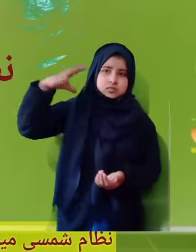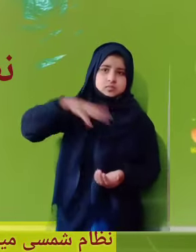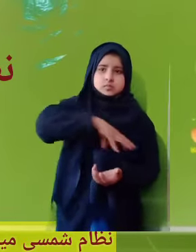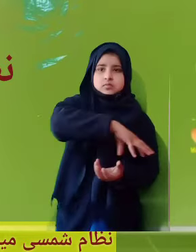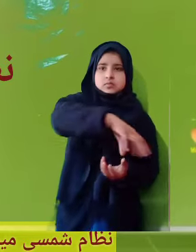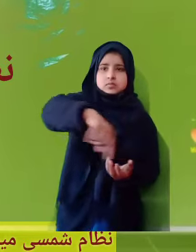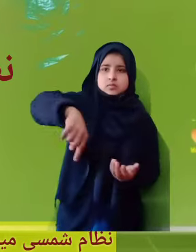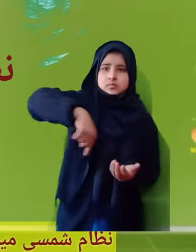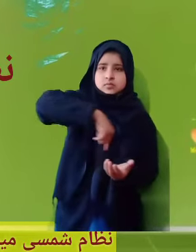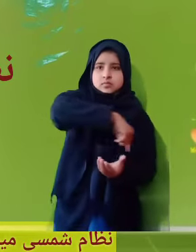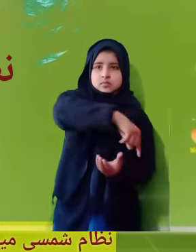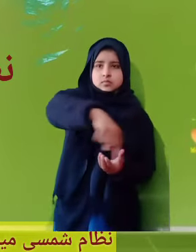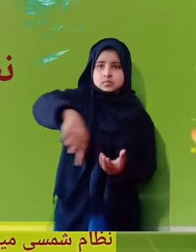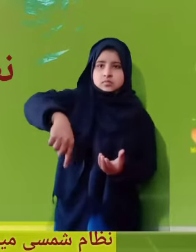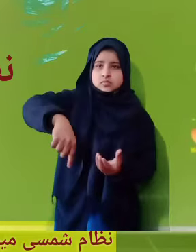निज़ामे शमसी